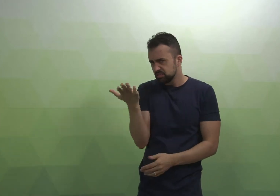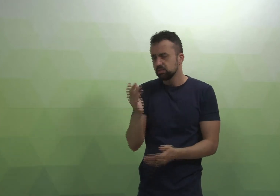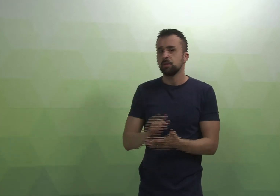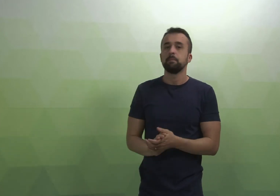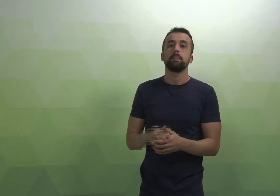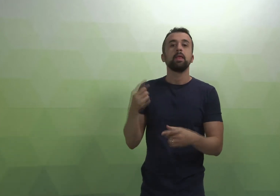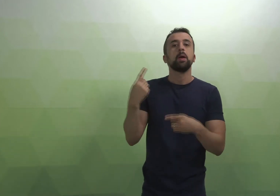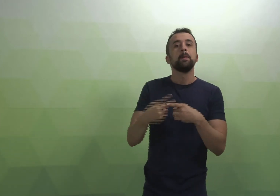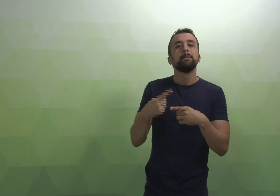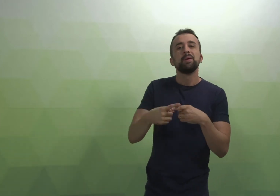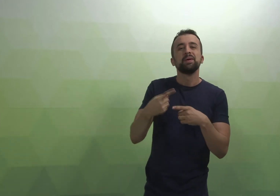afirmativas,